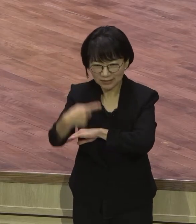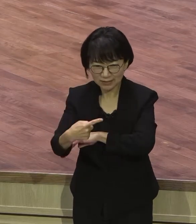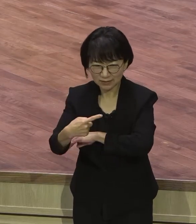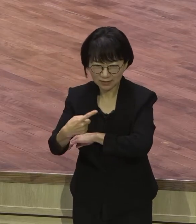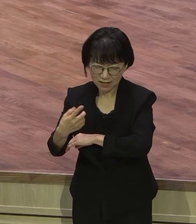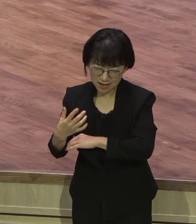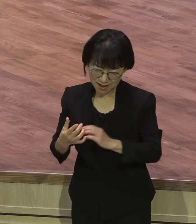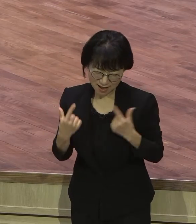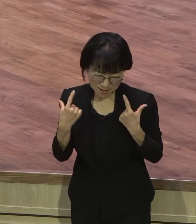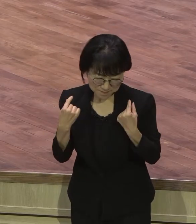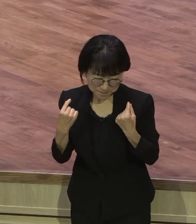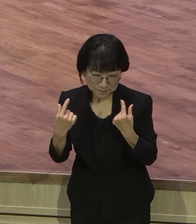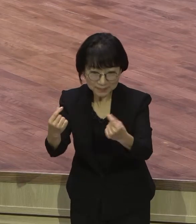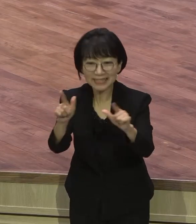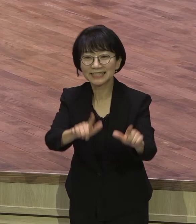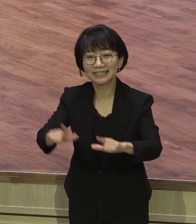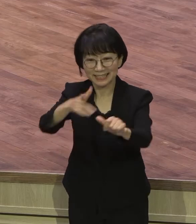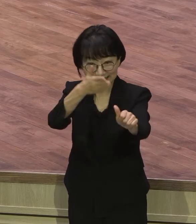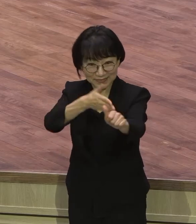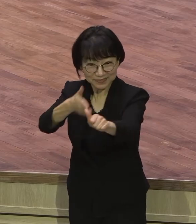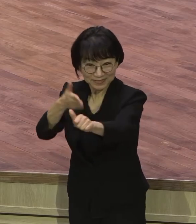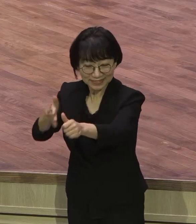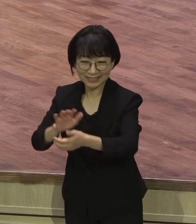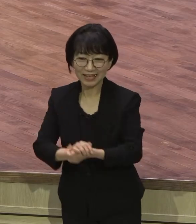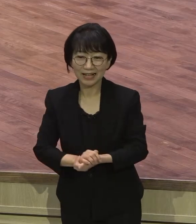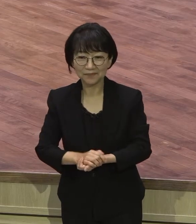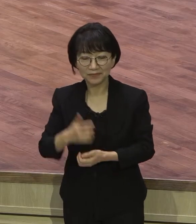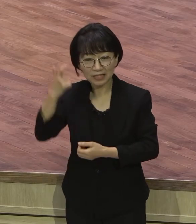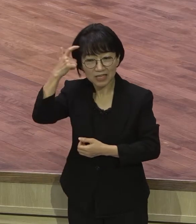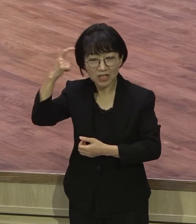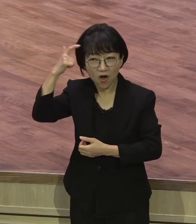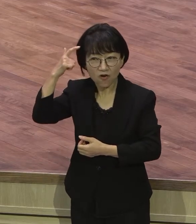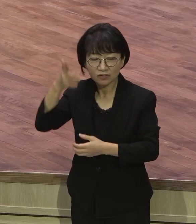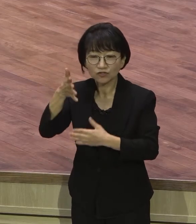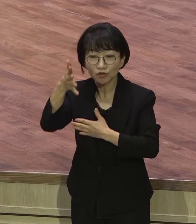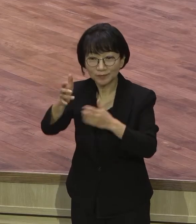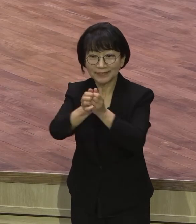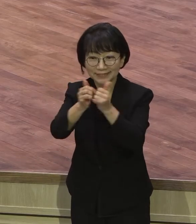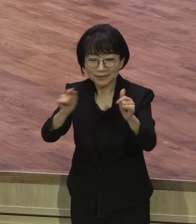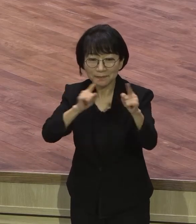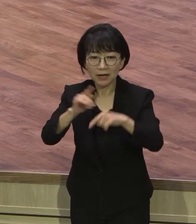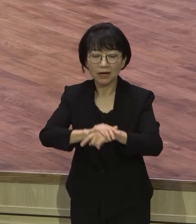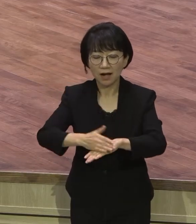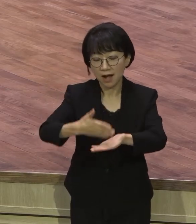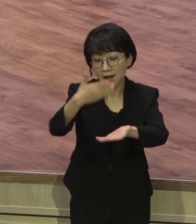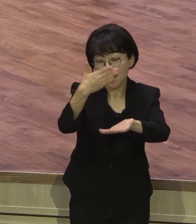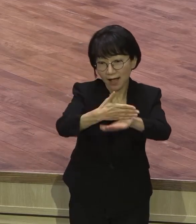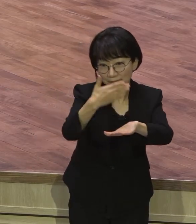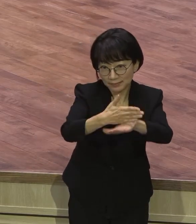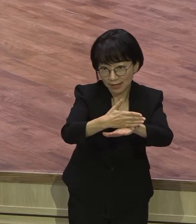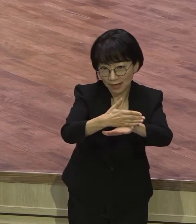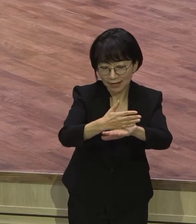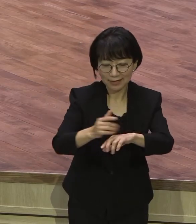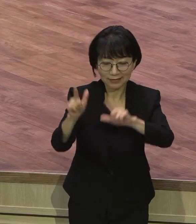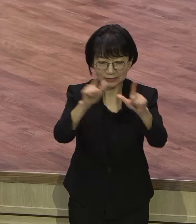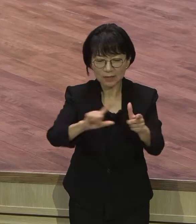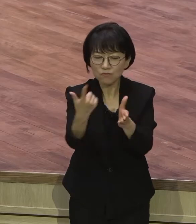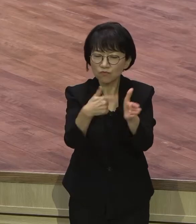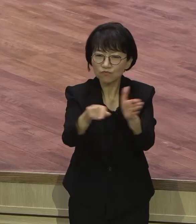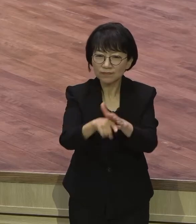신앙생활 하시길 바랍니다. 영성학자 헨리 나우에는 감사하는 삶에는 연습이 필요하다